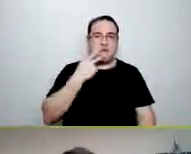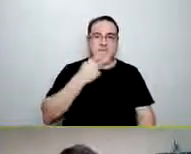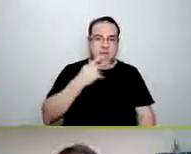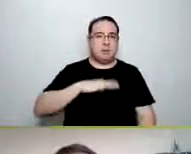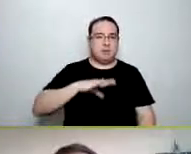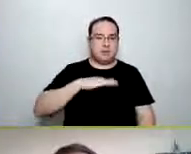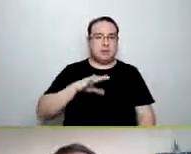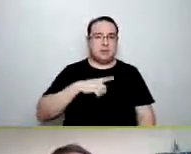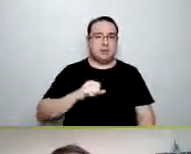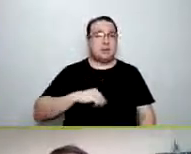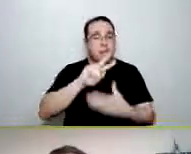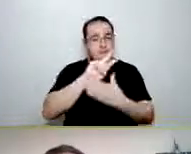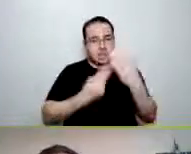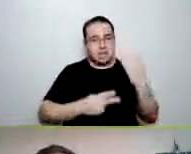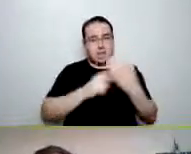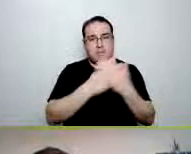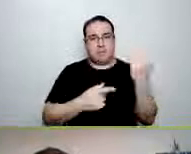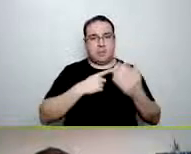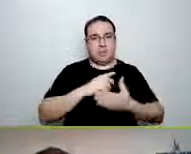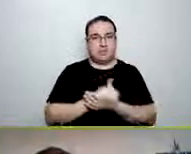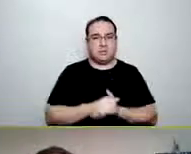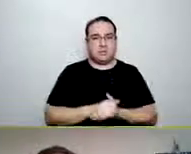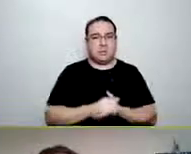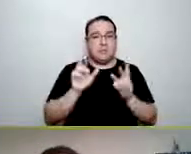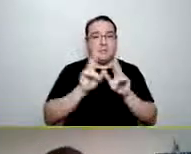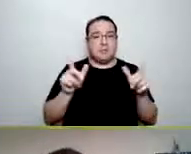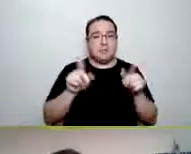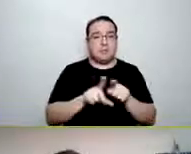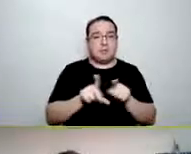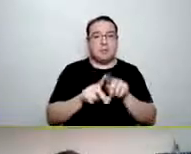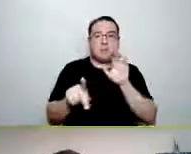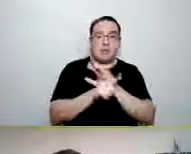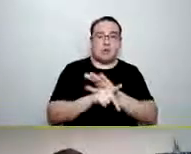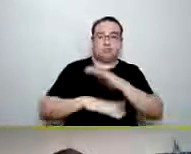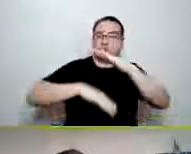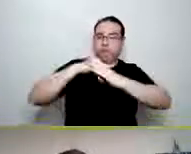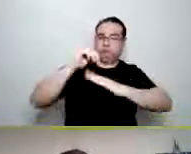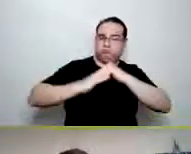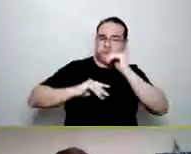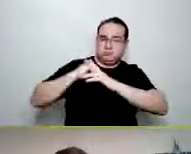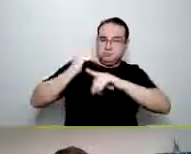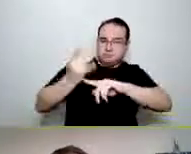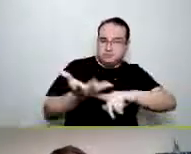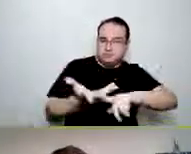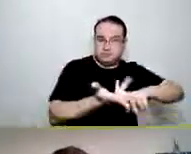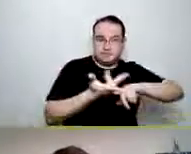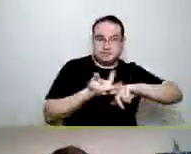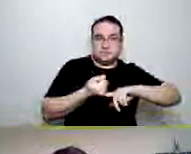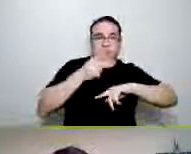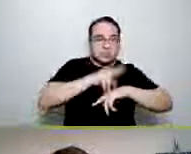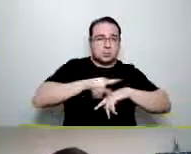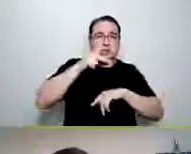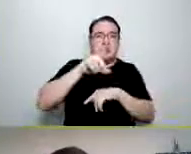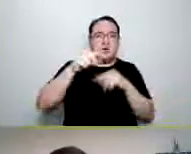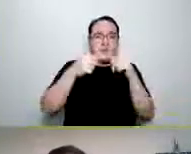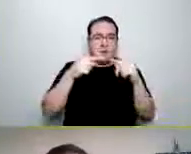tem muitos bilíngues. Aí há uma divisão de domínios, né? de áreas em que você usa uma língua, né? E cada vez